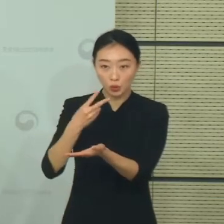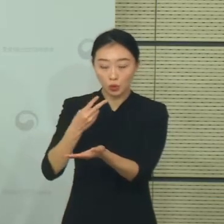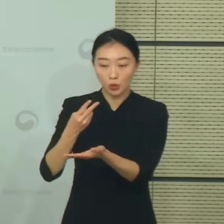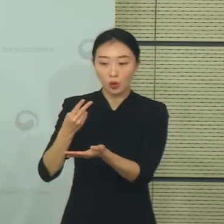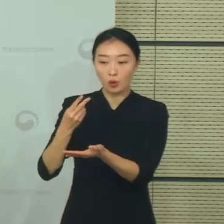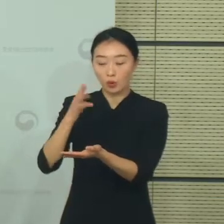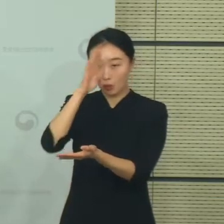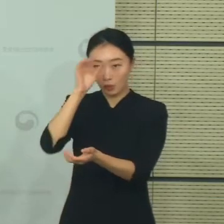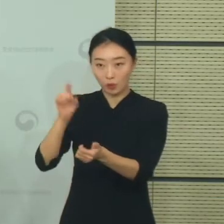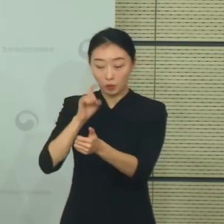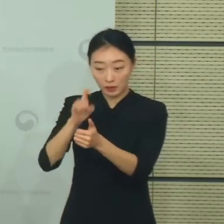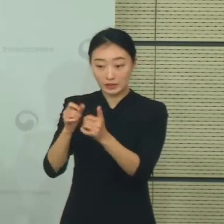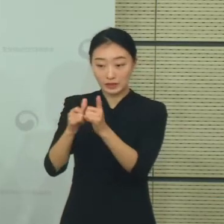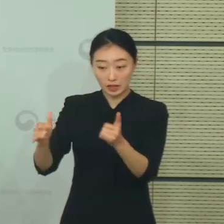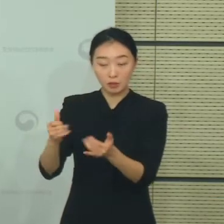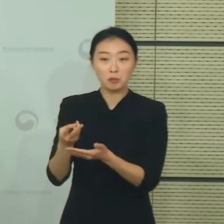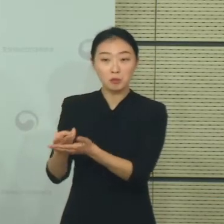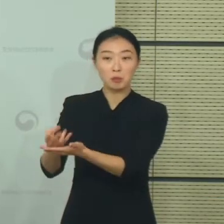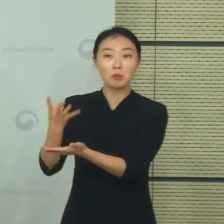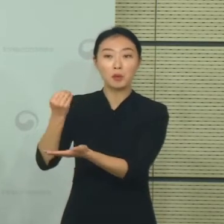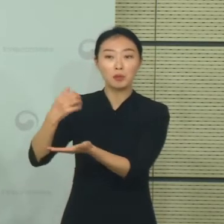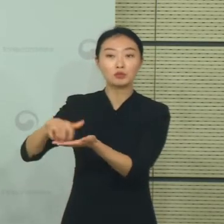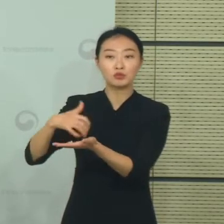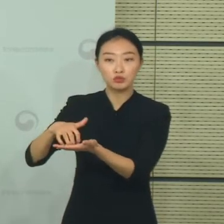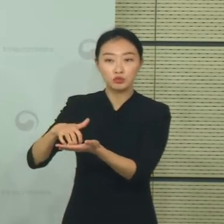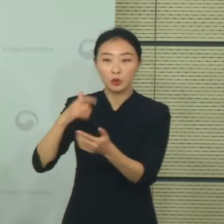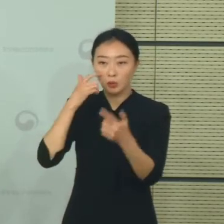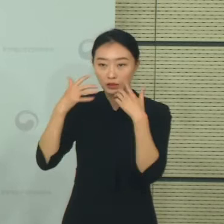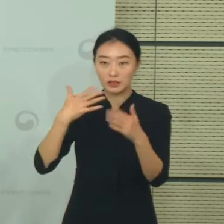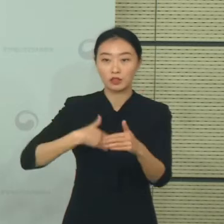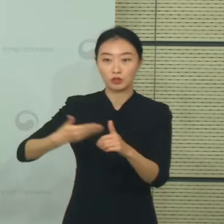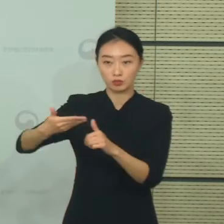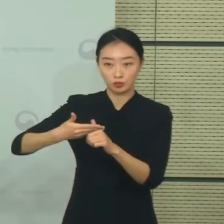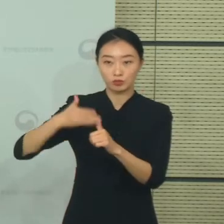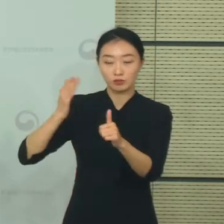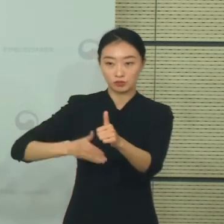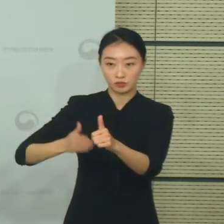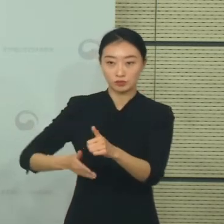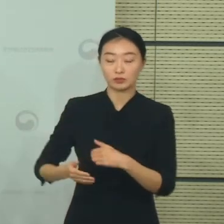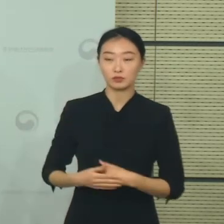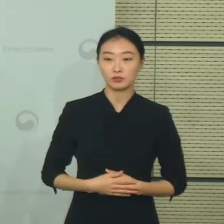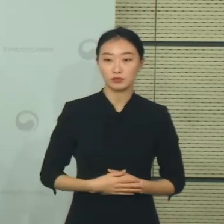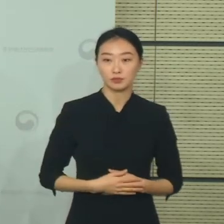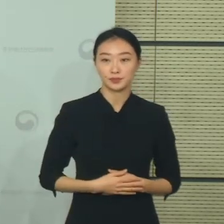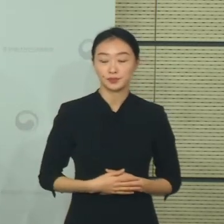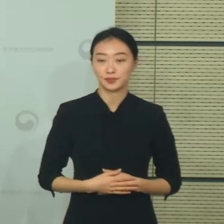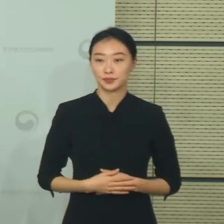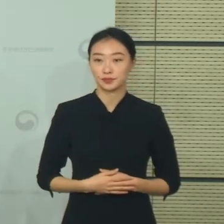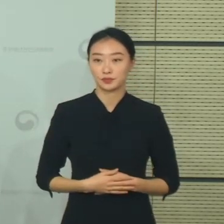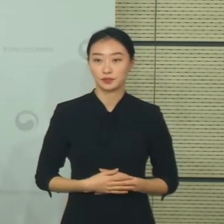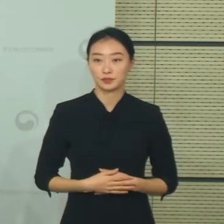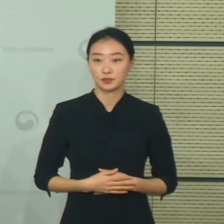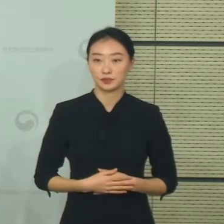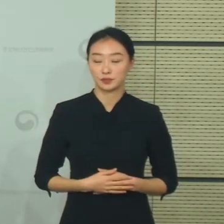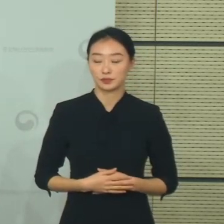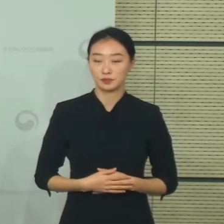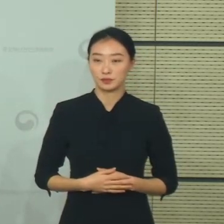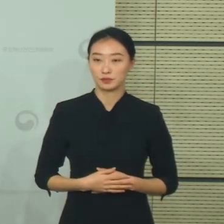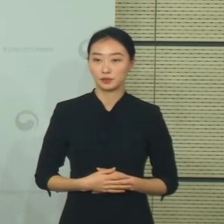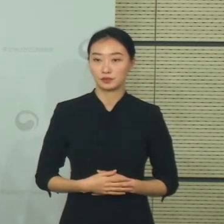명이 입원 중인지 정확한 수치를 부탁드립니다. 네, 보다 정확한